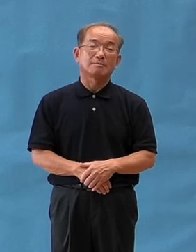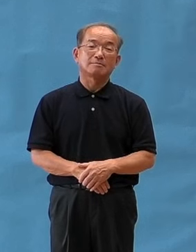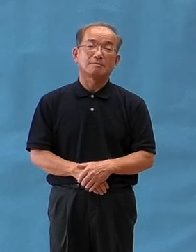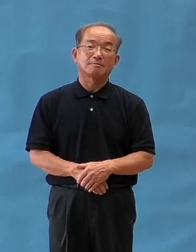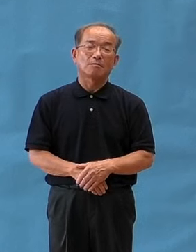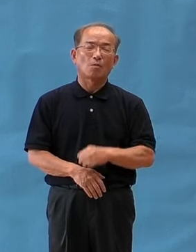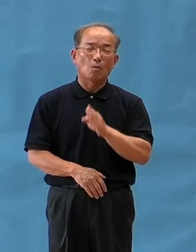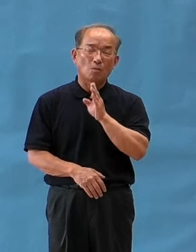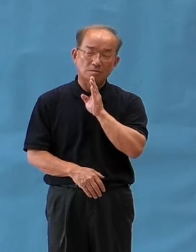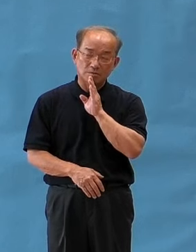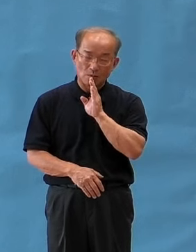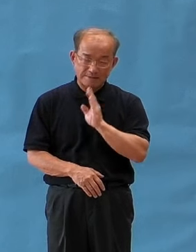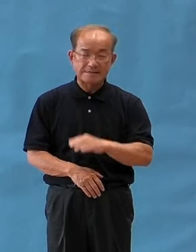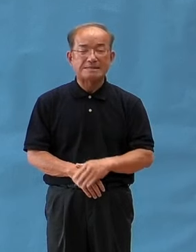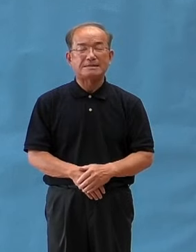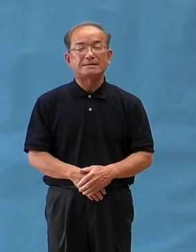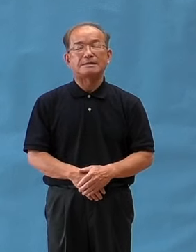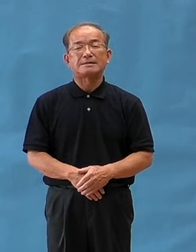本当にその